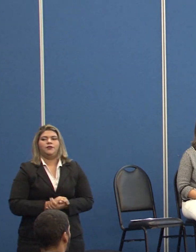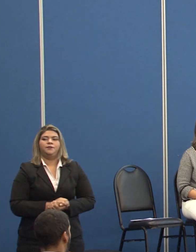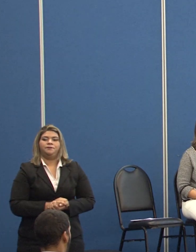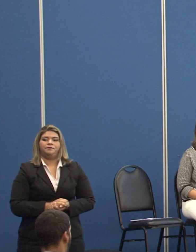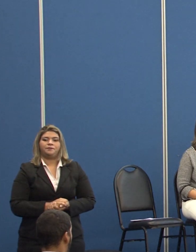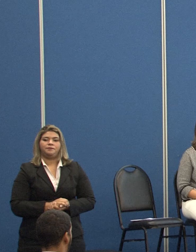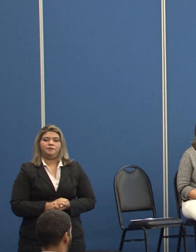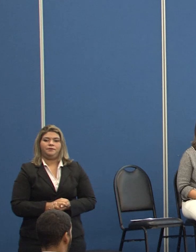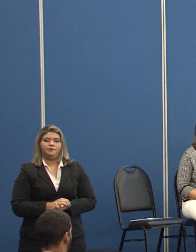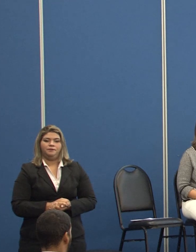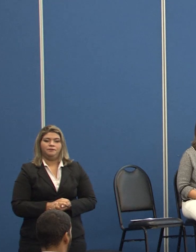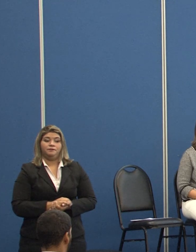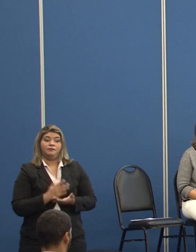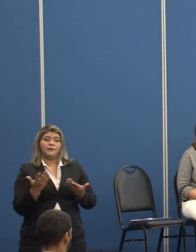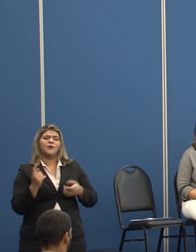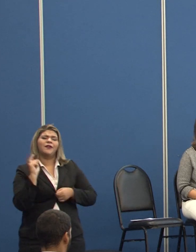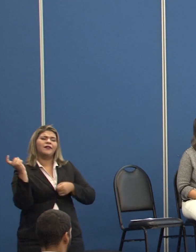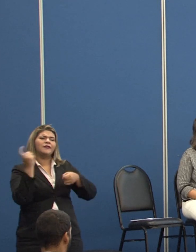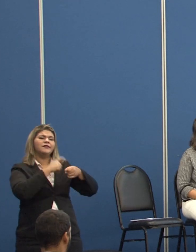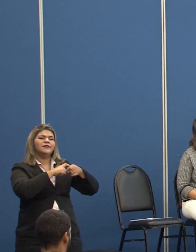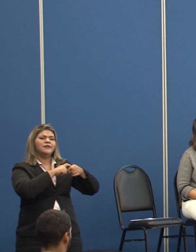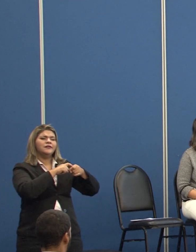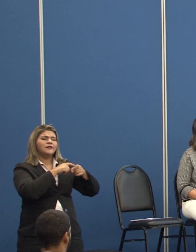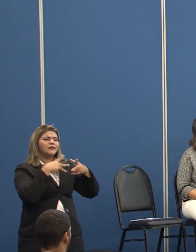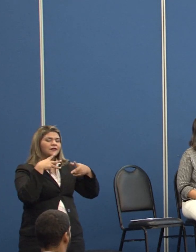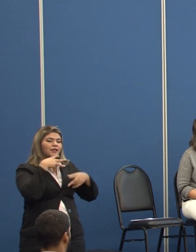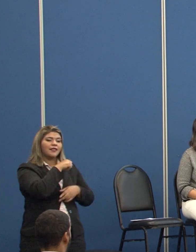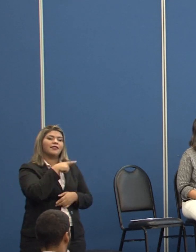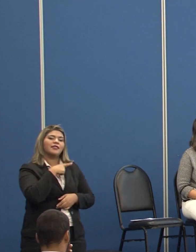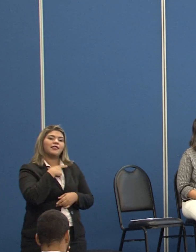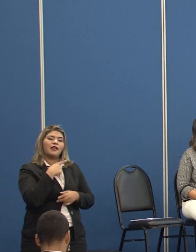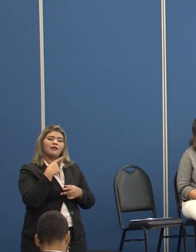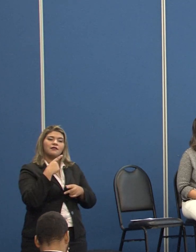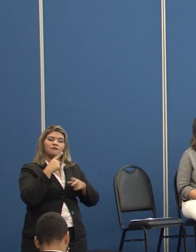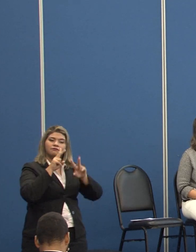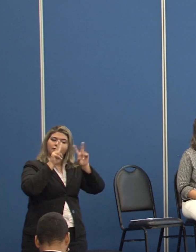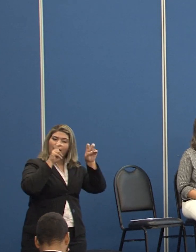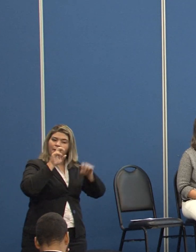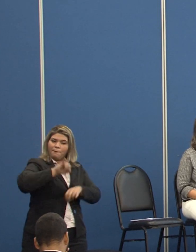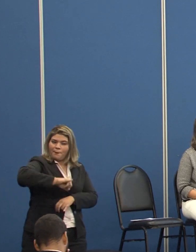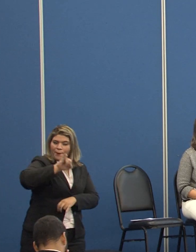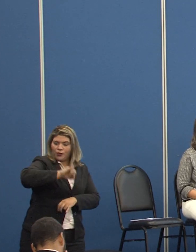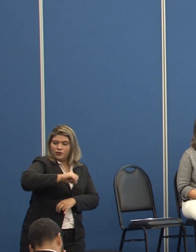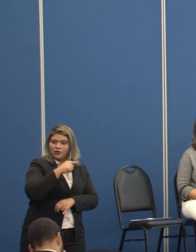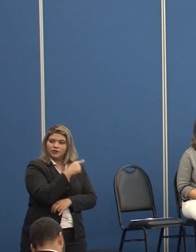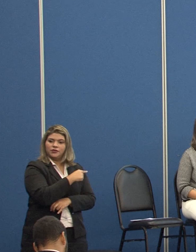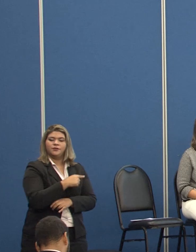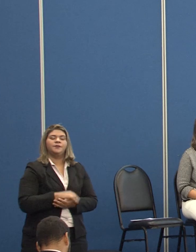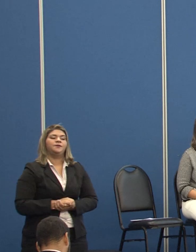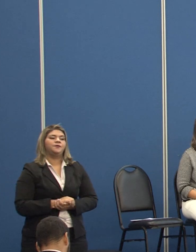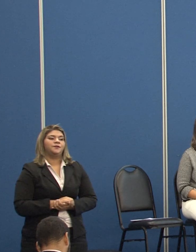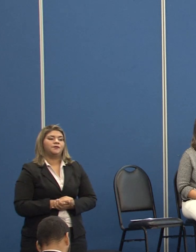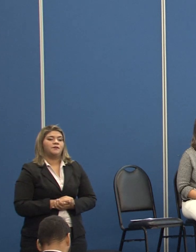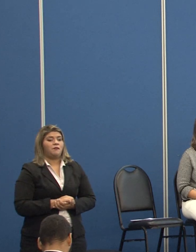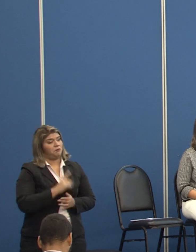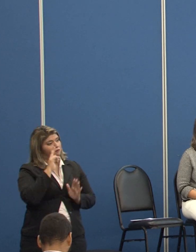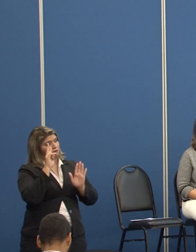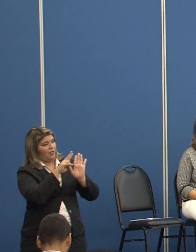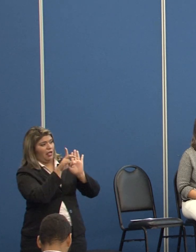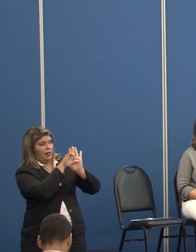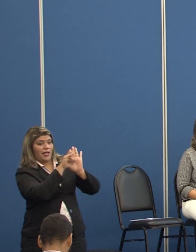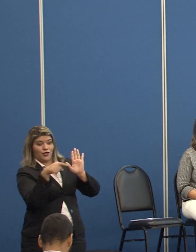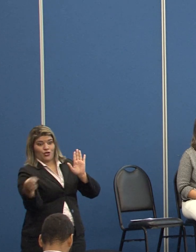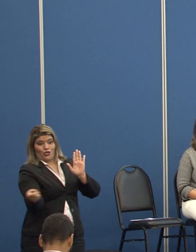a gente já retoma aqui uma questão muito importante, porque a gente tem, além da lei, que é uma lei